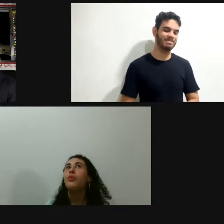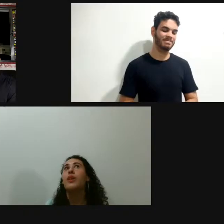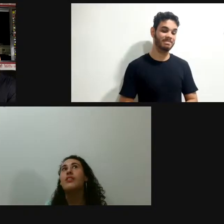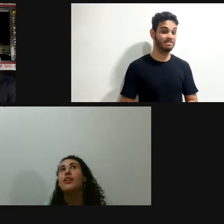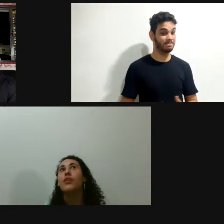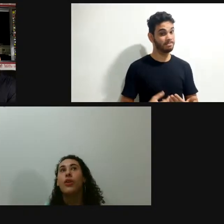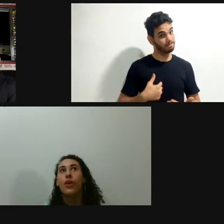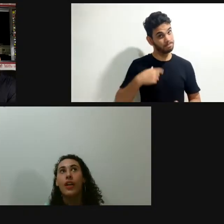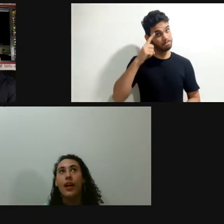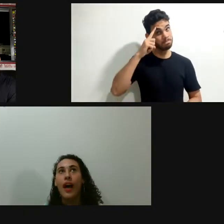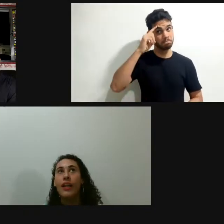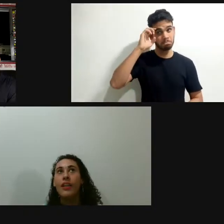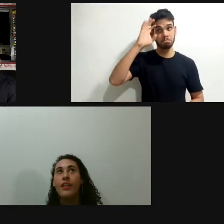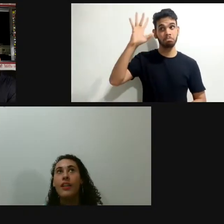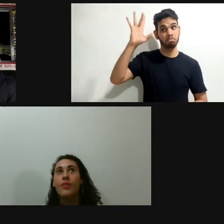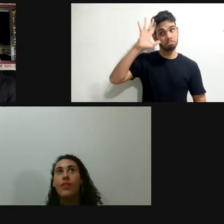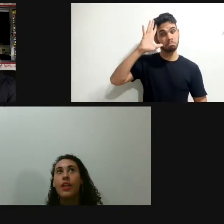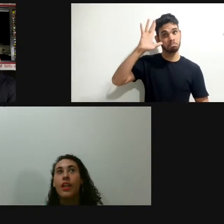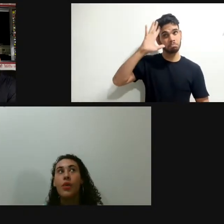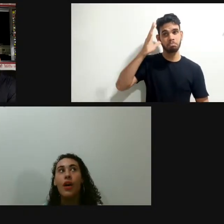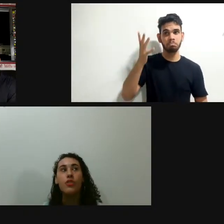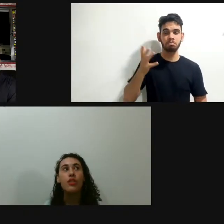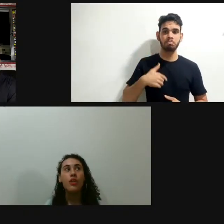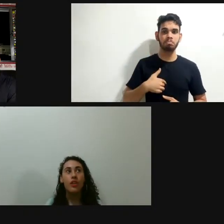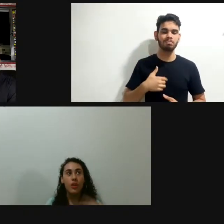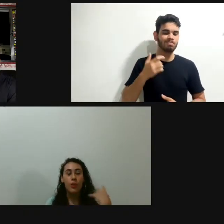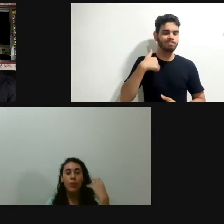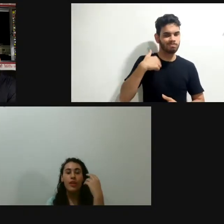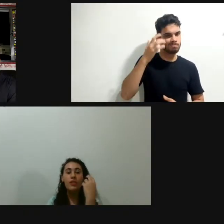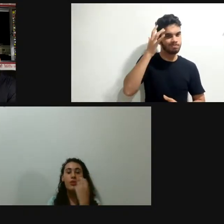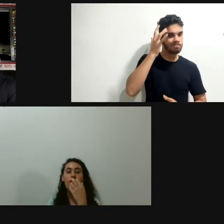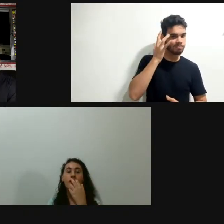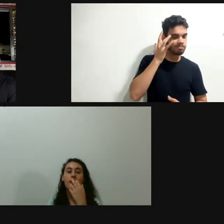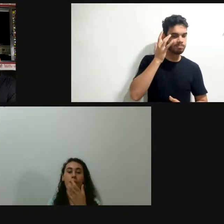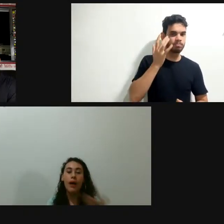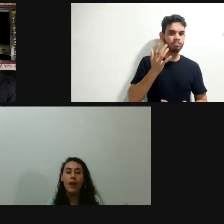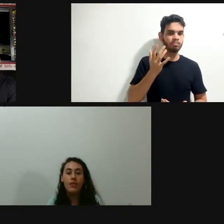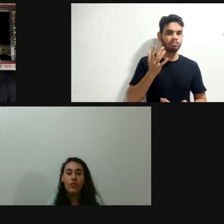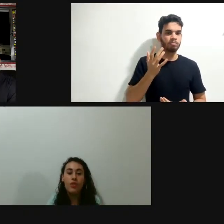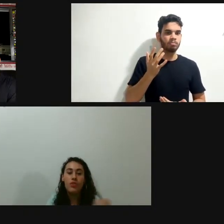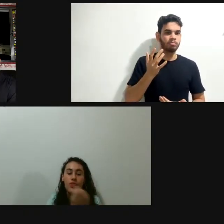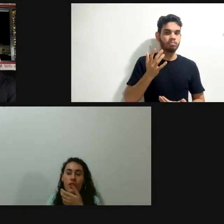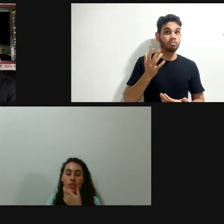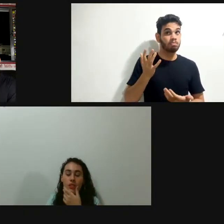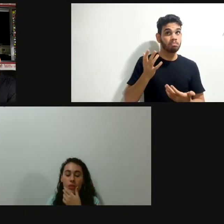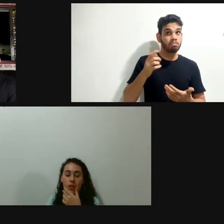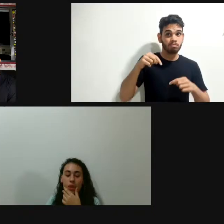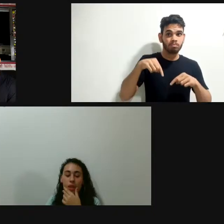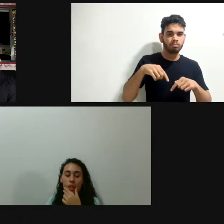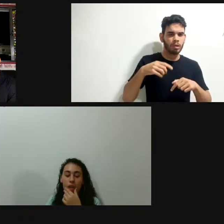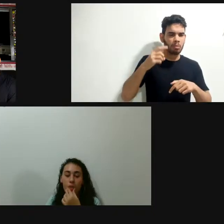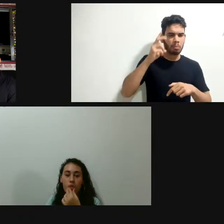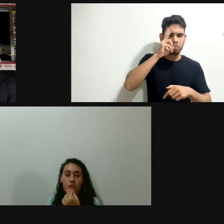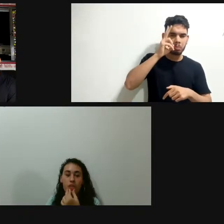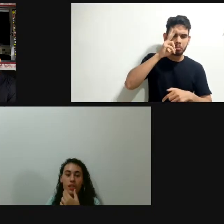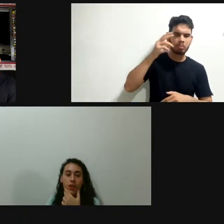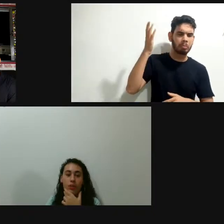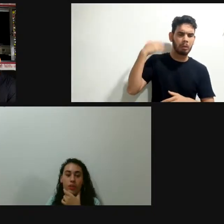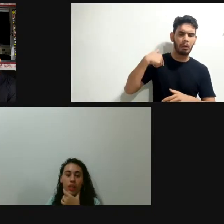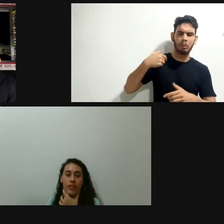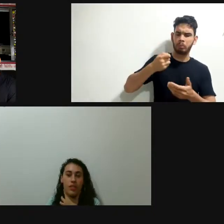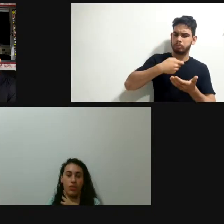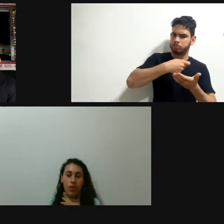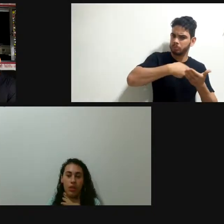Eu, pensando agora aqui, eu acho que uma das coisas que mais foi difícil na